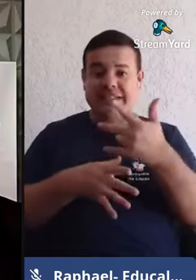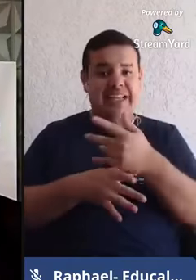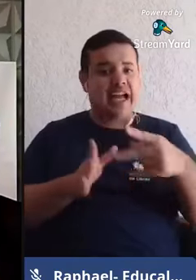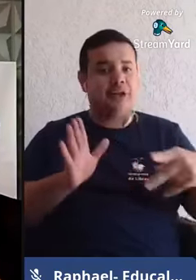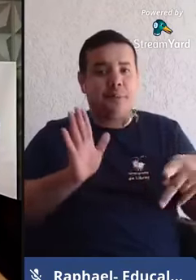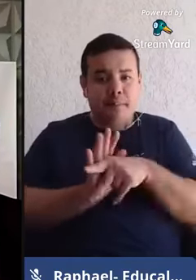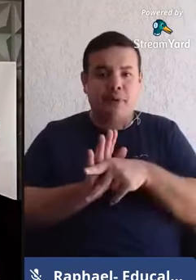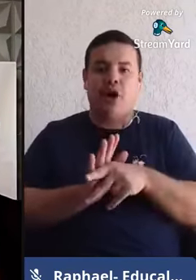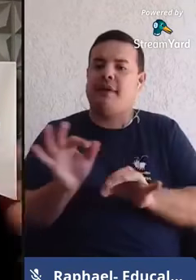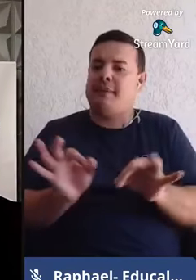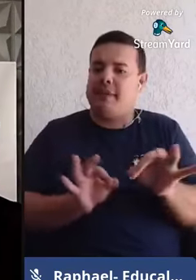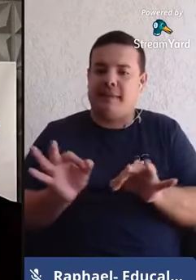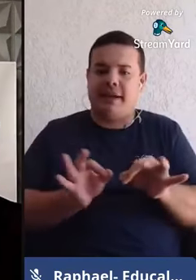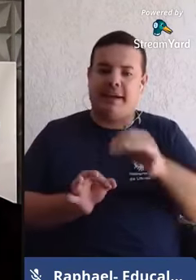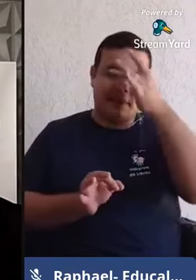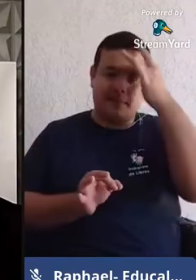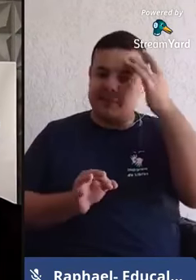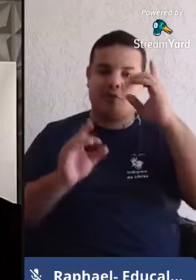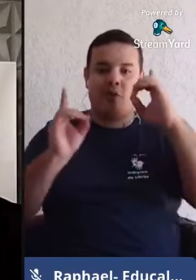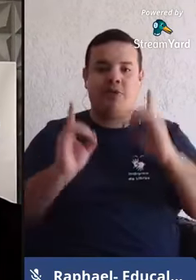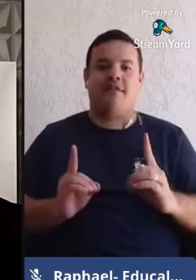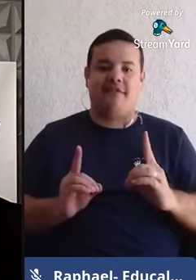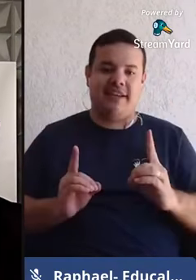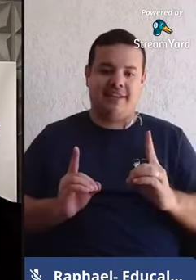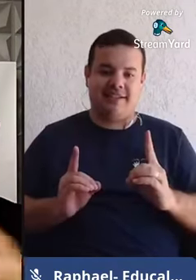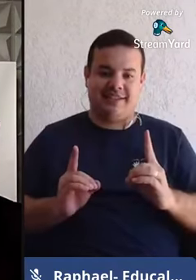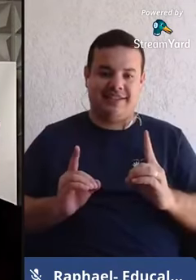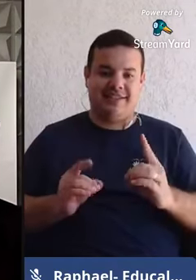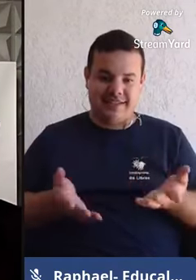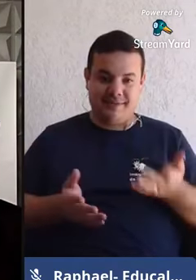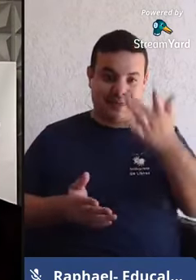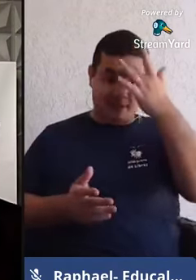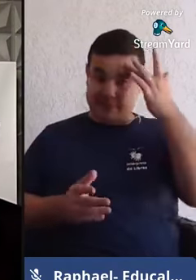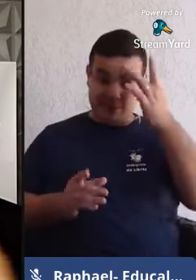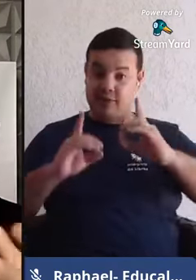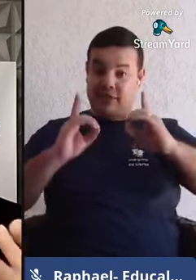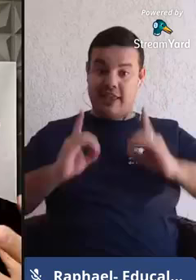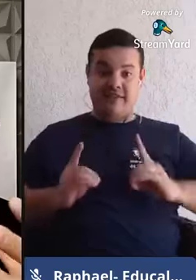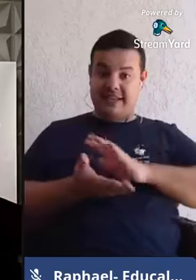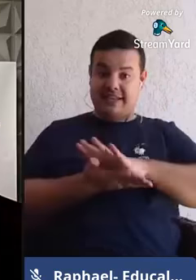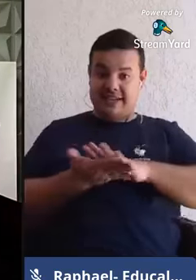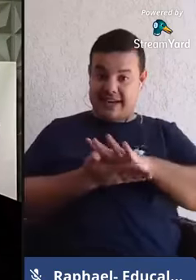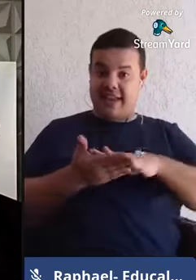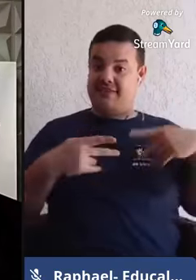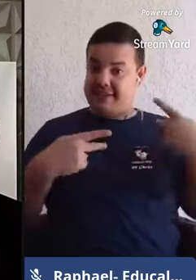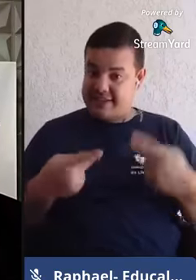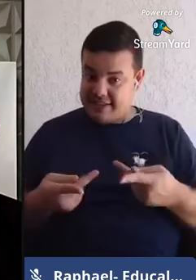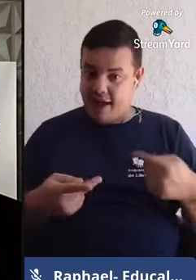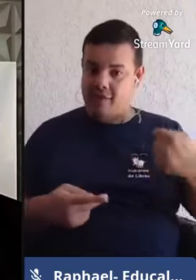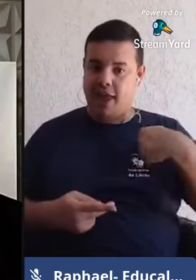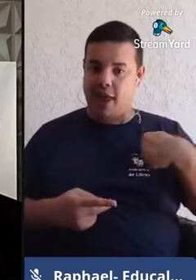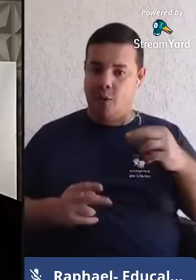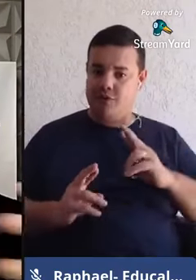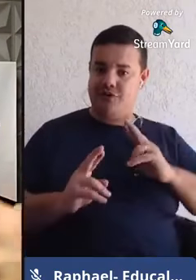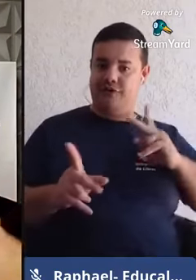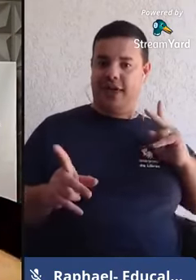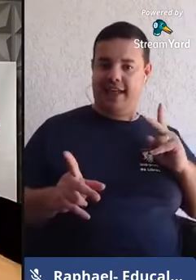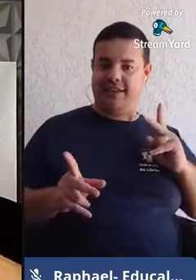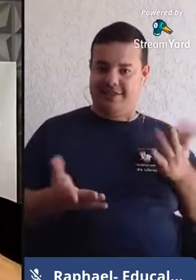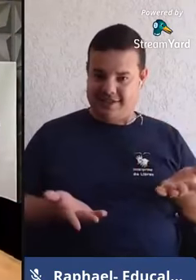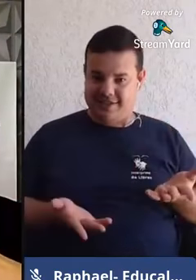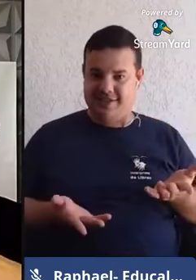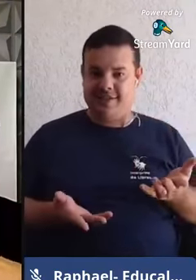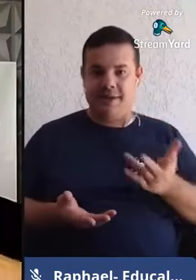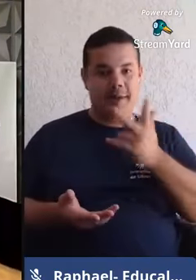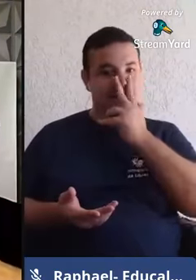deficiência. Quem não tinha deficiência que era diferente, né, durante a Reatec. Então, a gente brincava disso, né? Eu falava que a gente brincava de ser